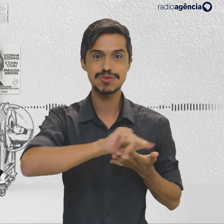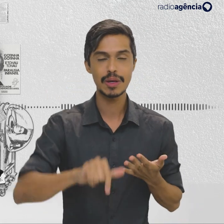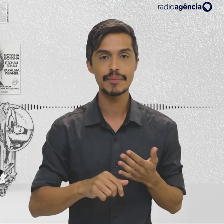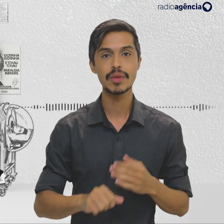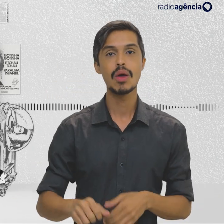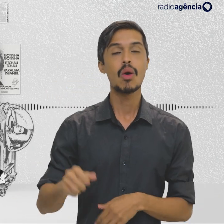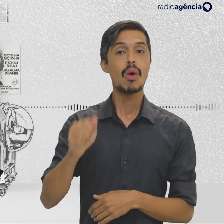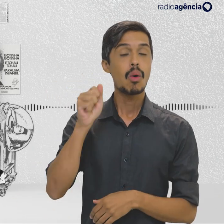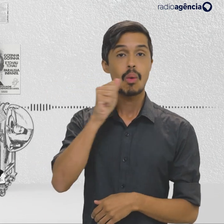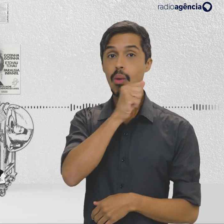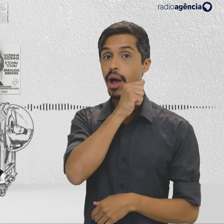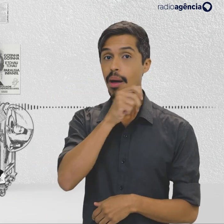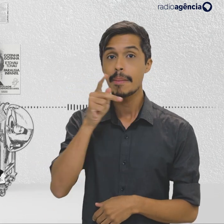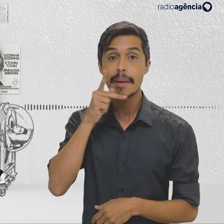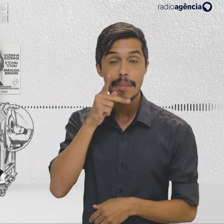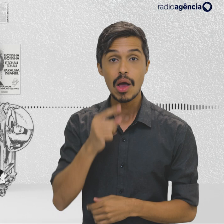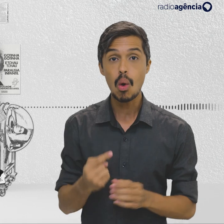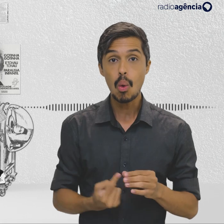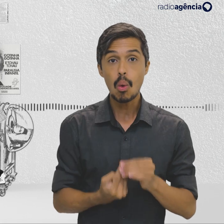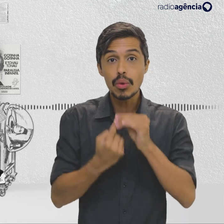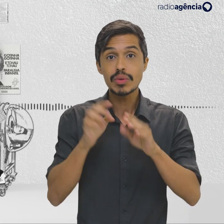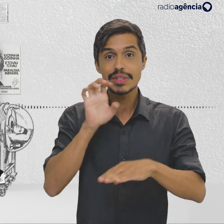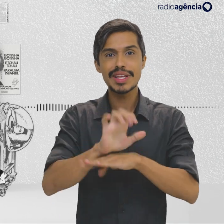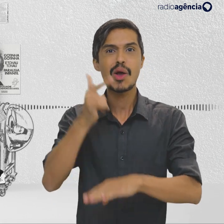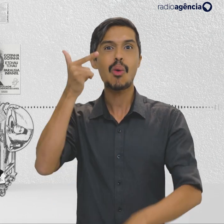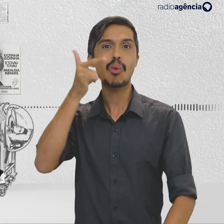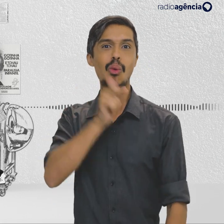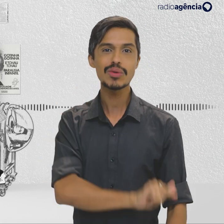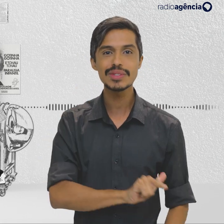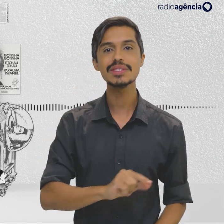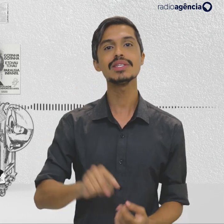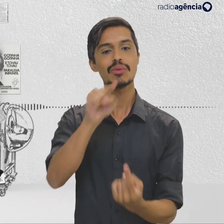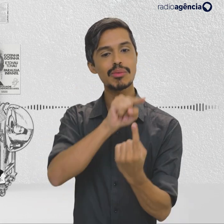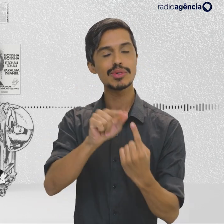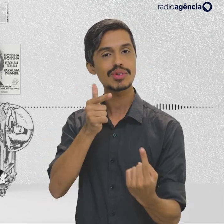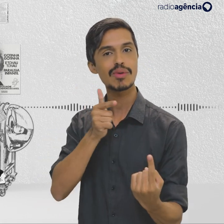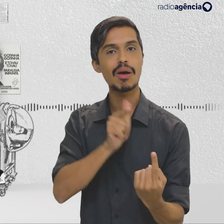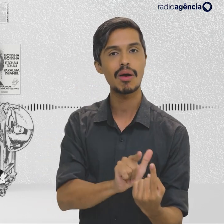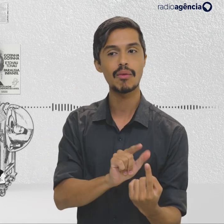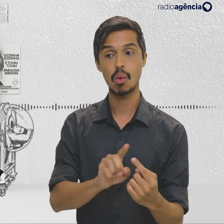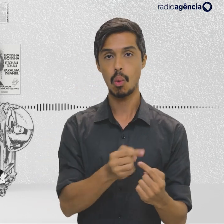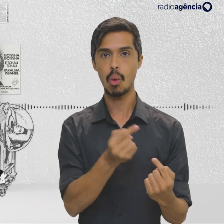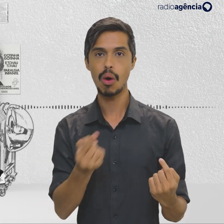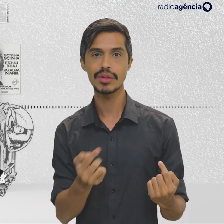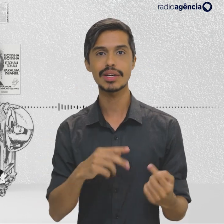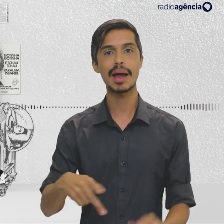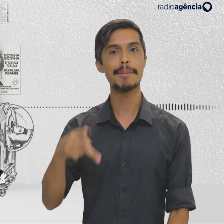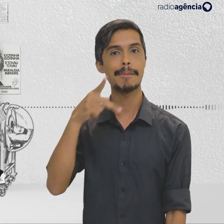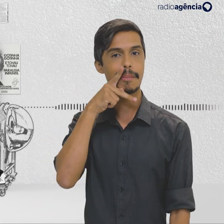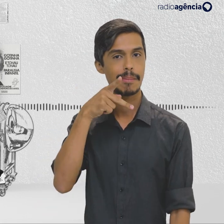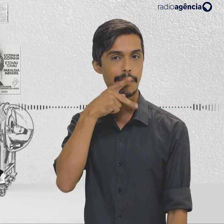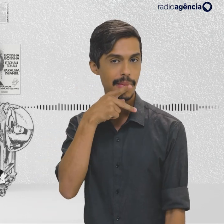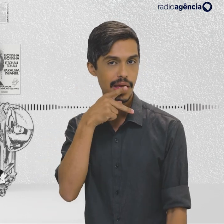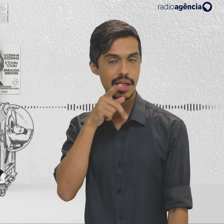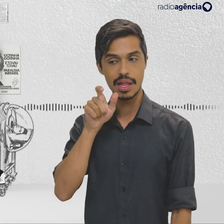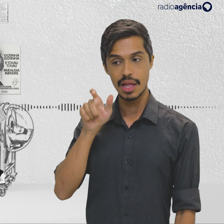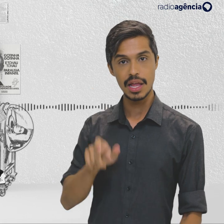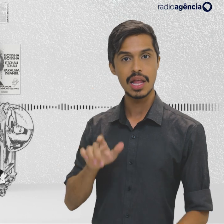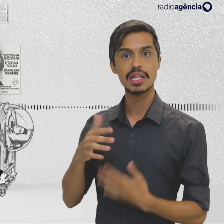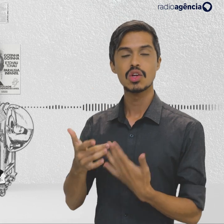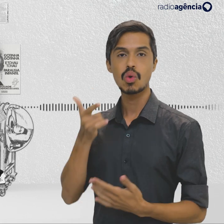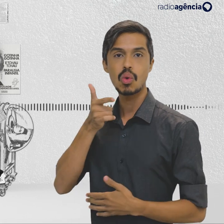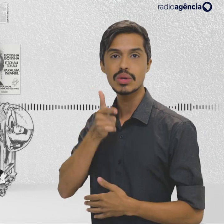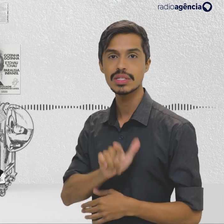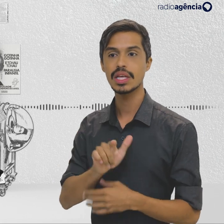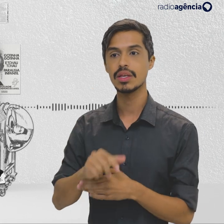Amapá foi um dos únicos estados do Brasil que cumpriram a meta vacinal o outro foi a Paraíba onde